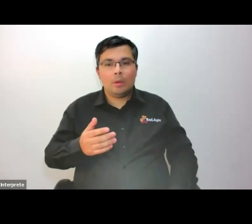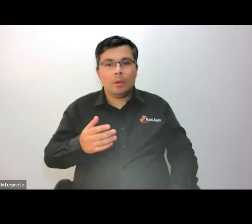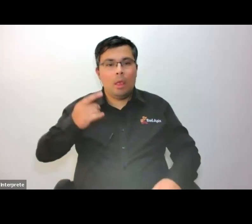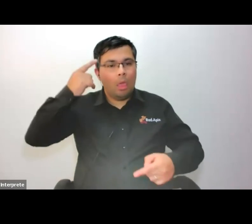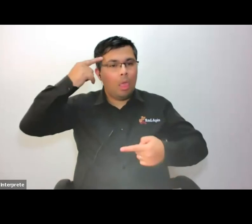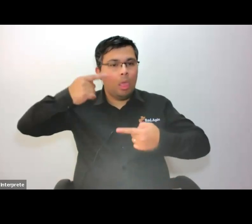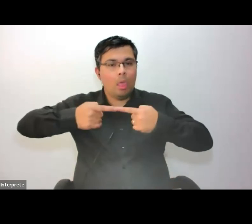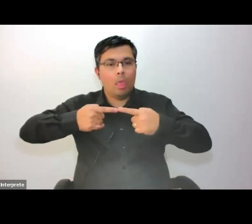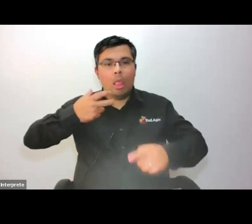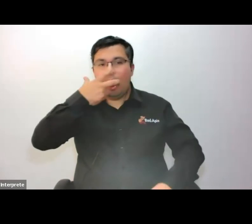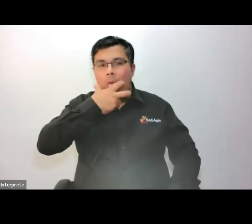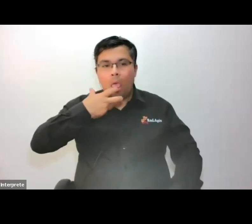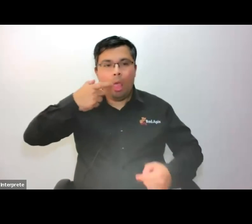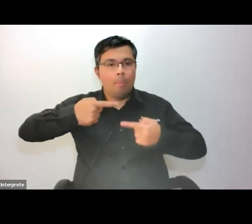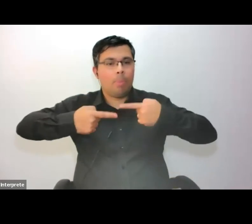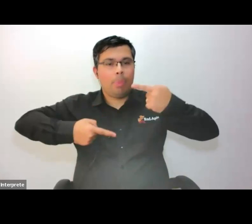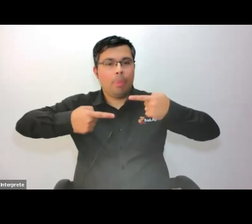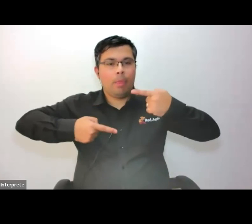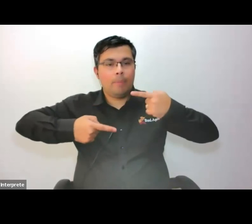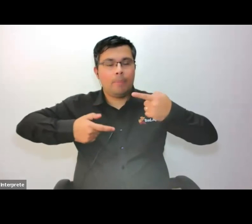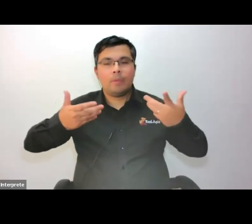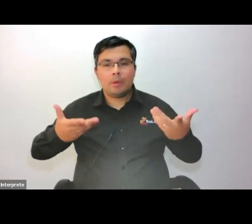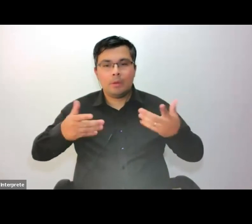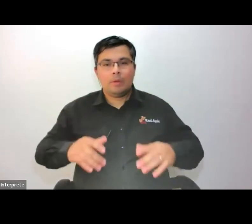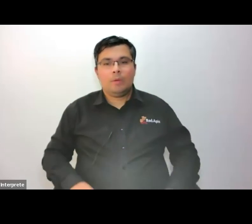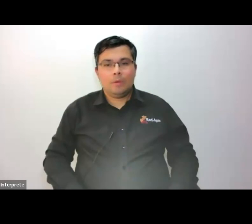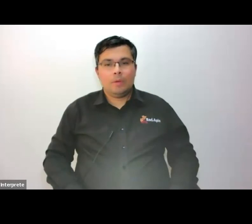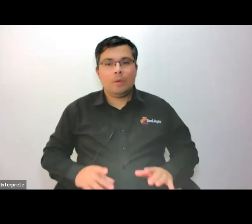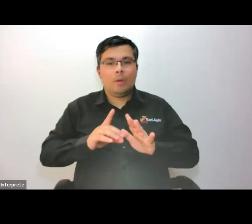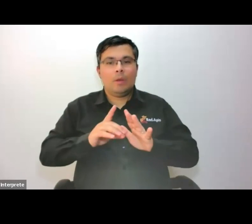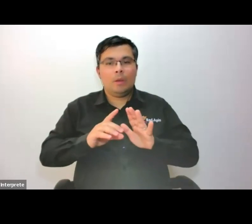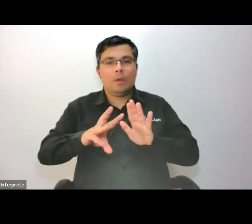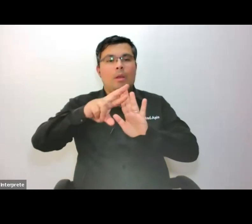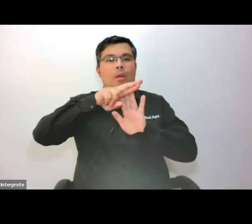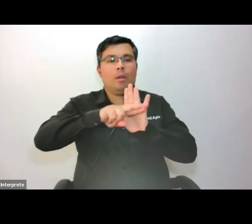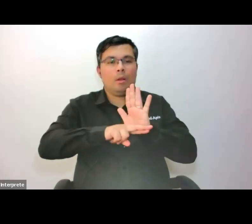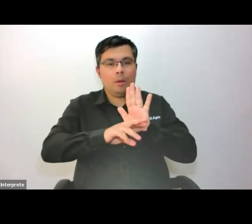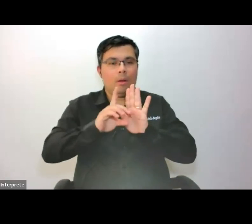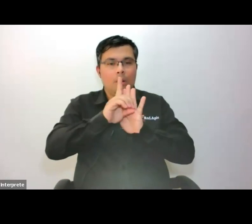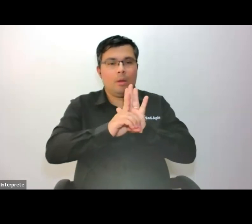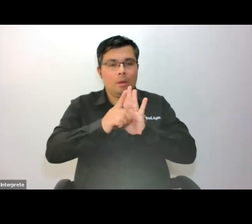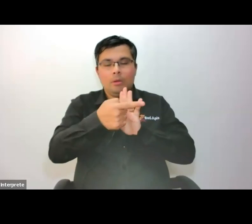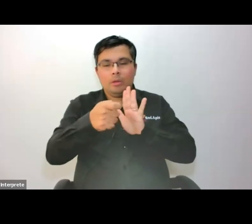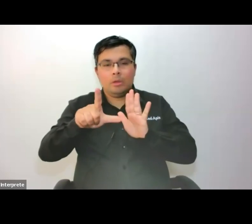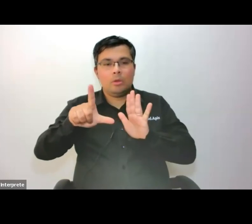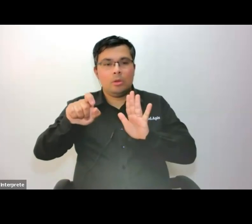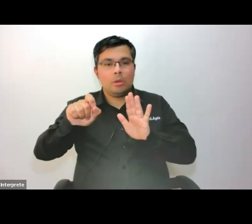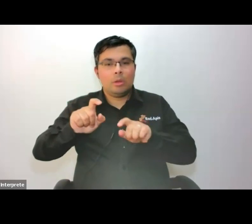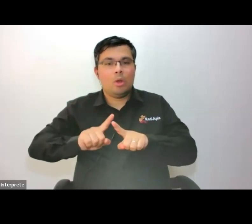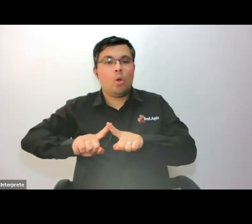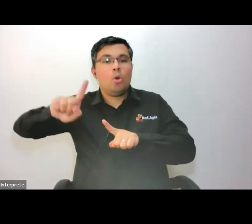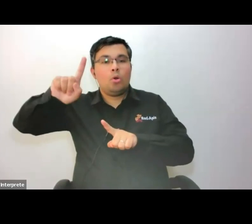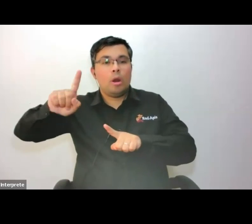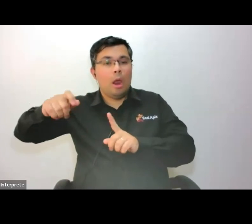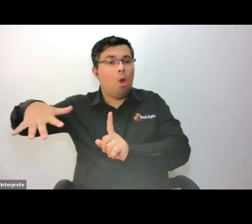que, de acuerdo a las reglas del decreto 170, no está vinculado con ninguna otra condición